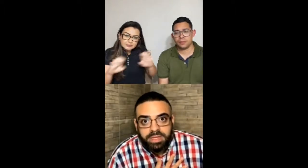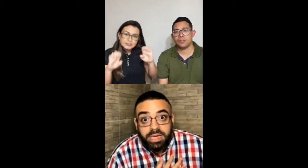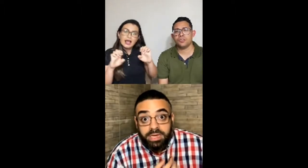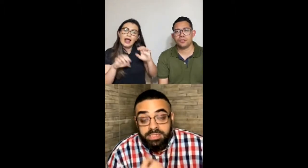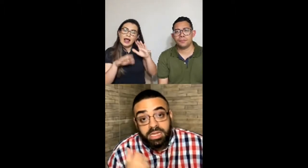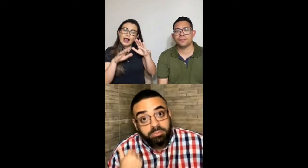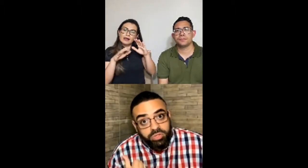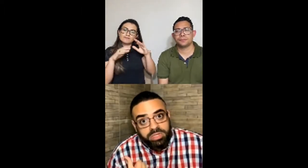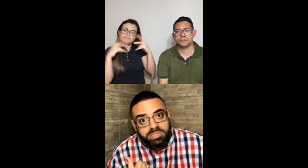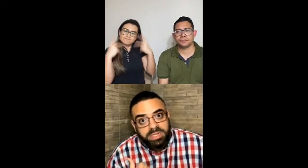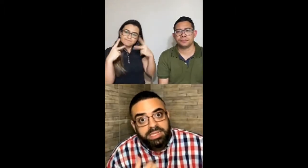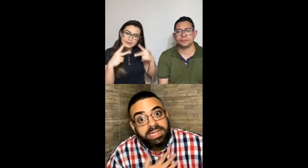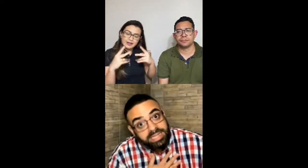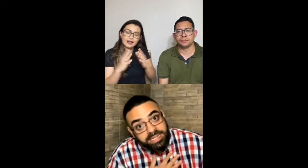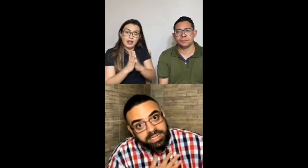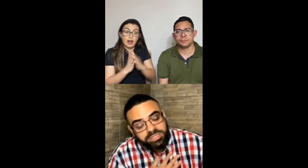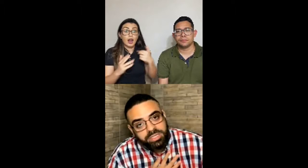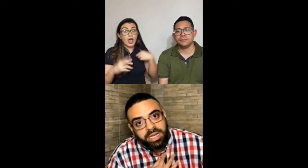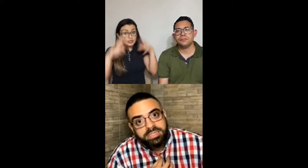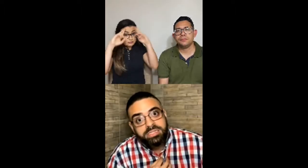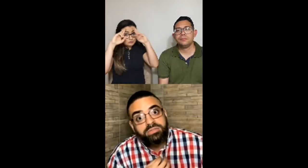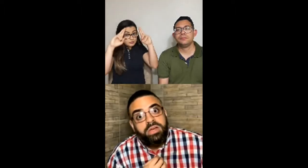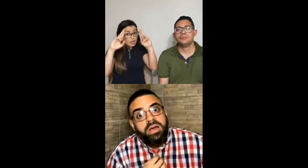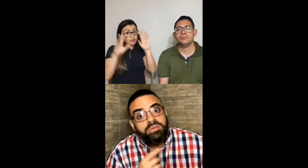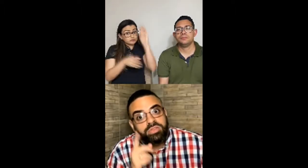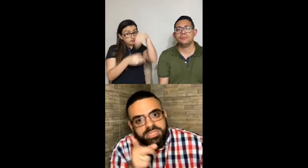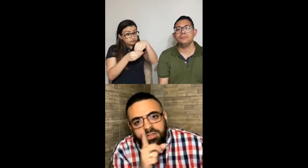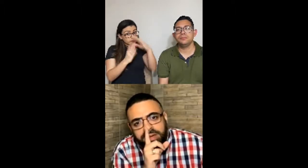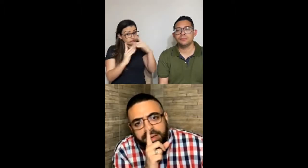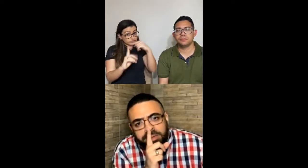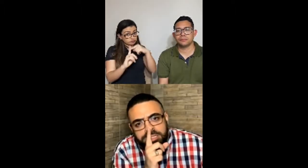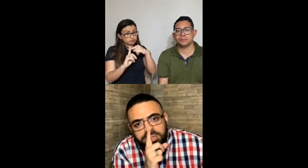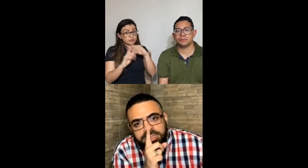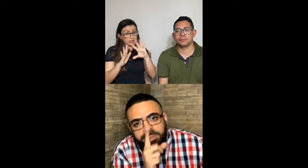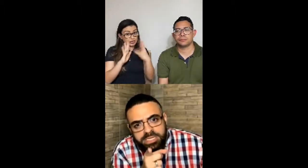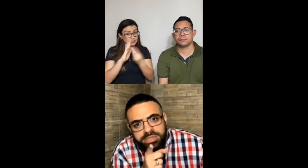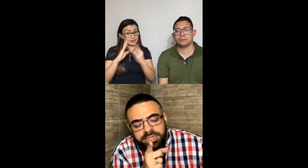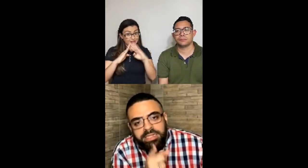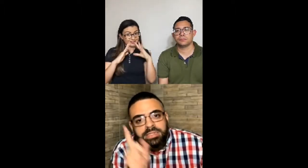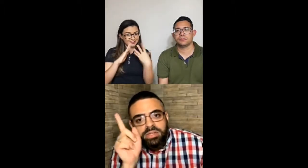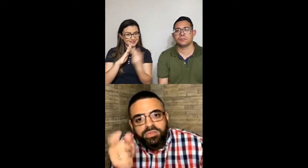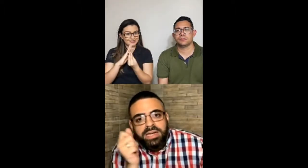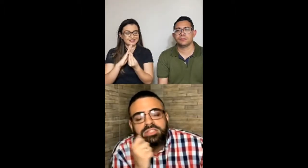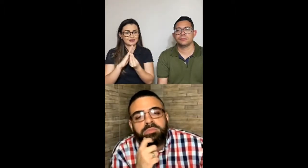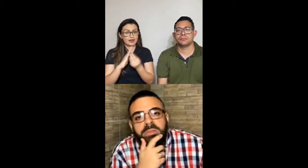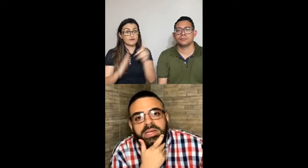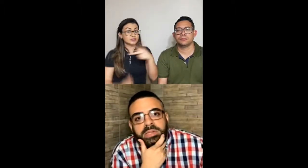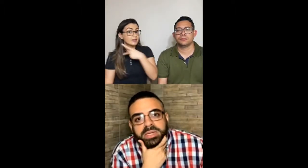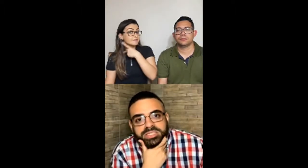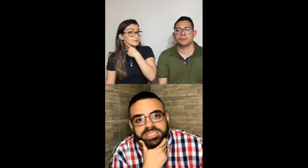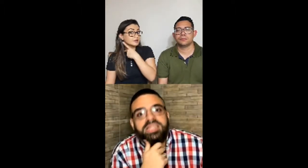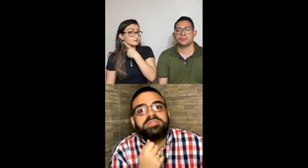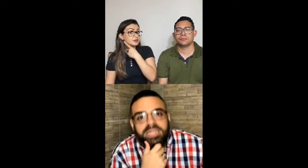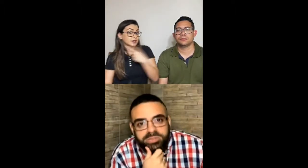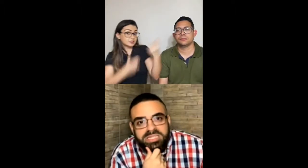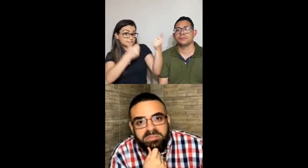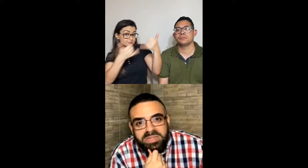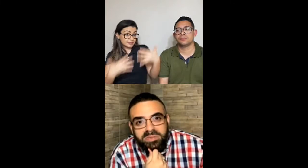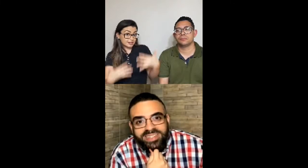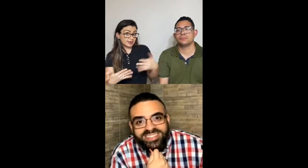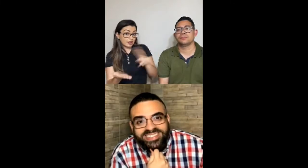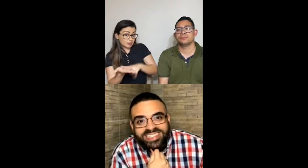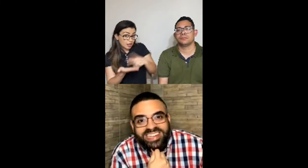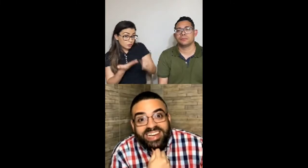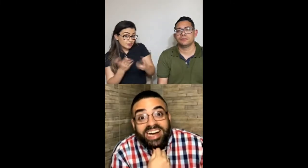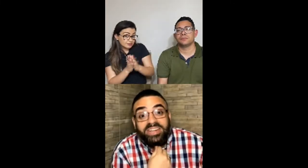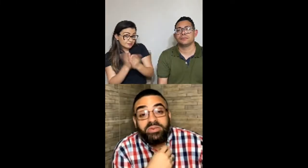tempo para poder falar daquilo que a gente acredita. Isso era muito respeitado na igreja. Ela dizia, você não é a